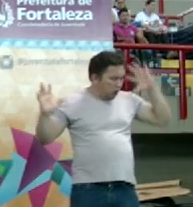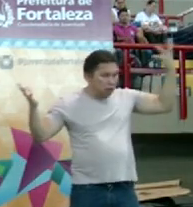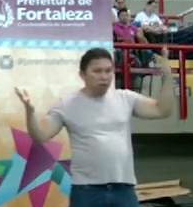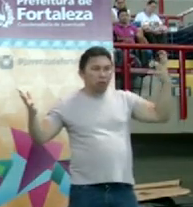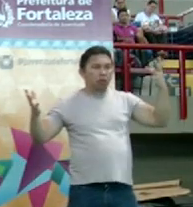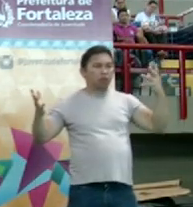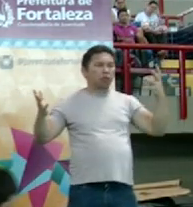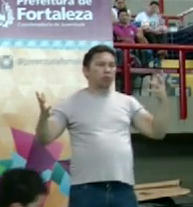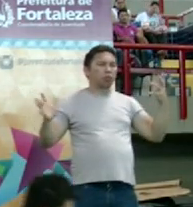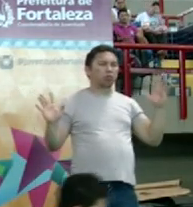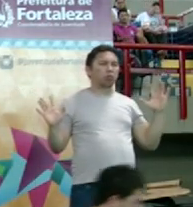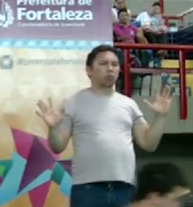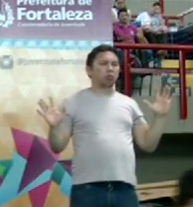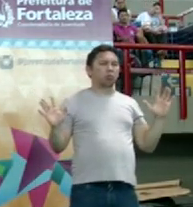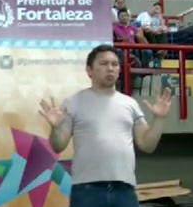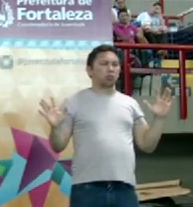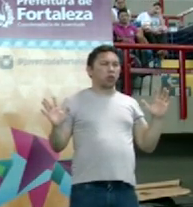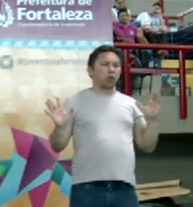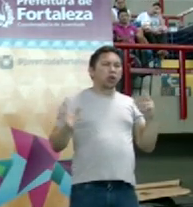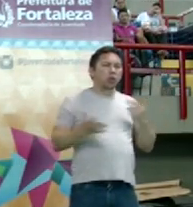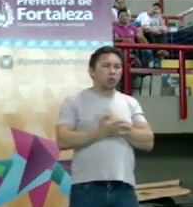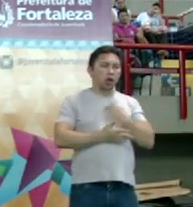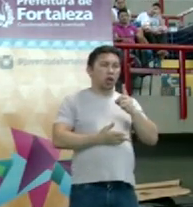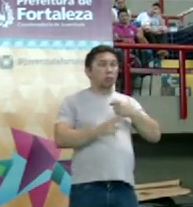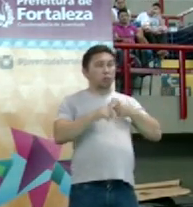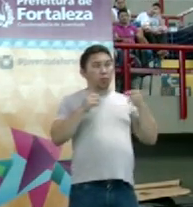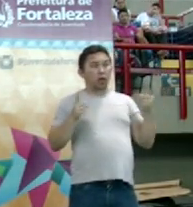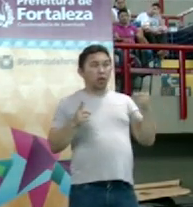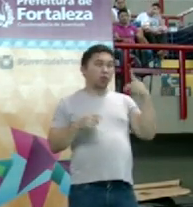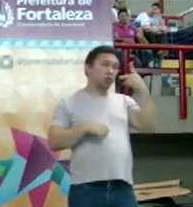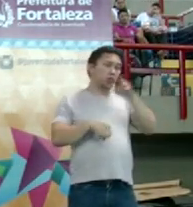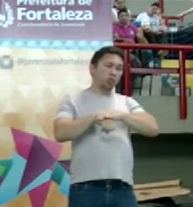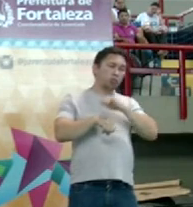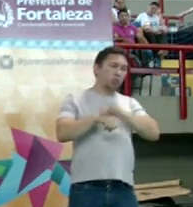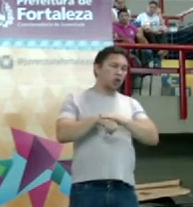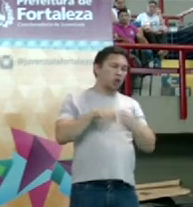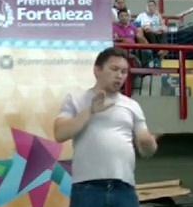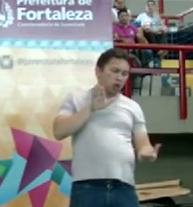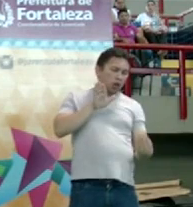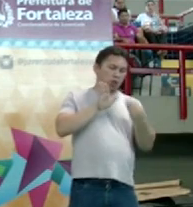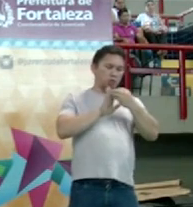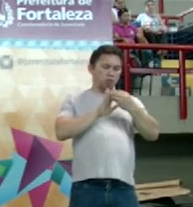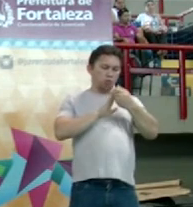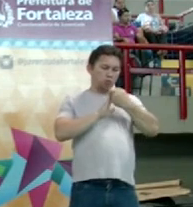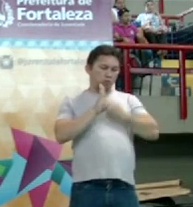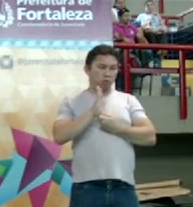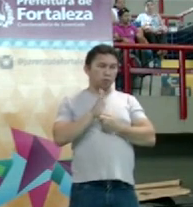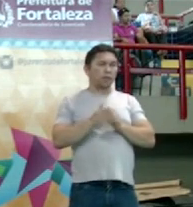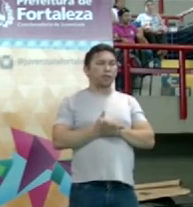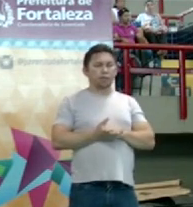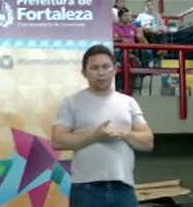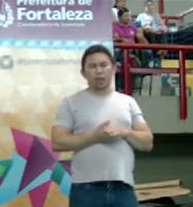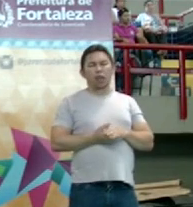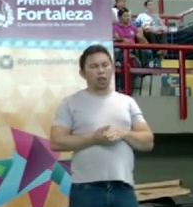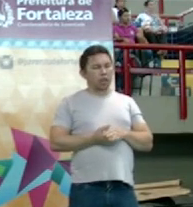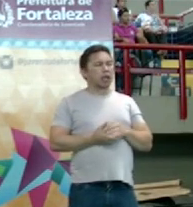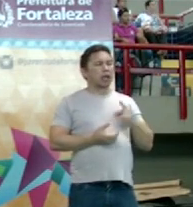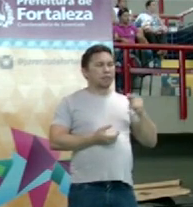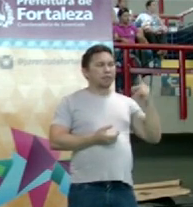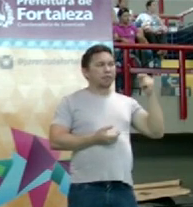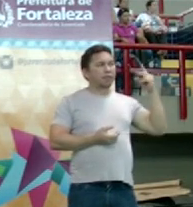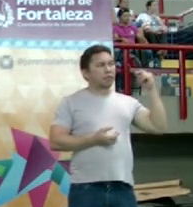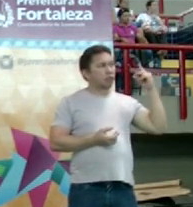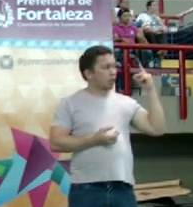certo? Não é errado dizer isso. Agora, quando você disser há muito tempo,